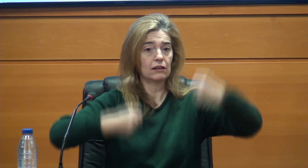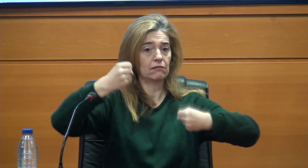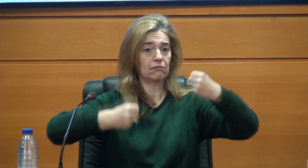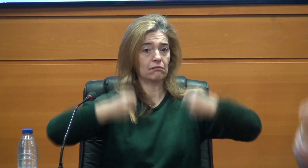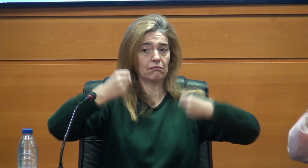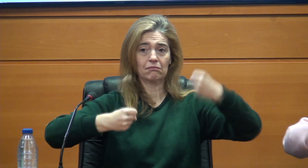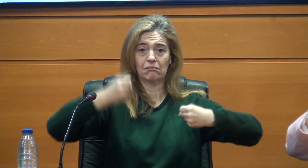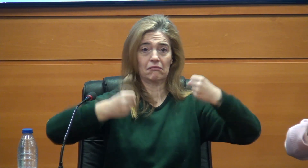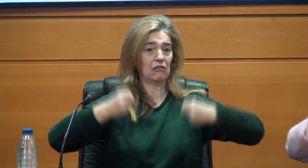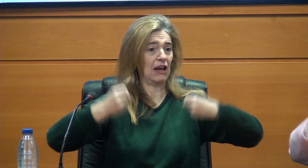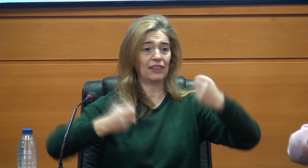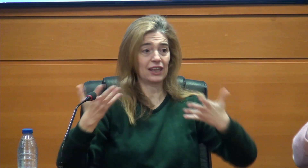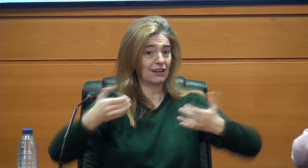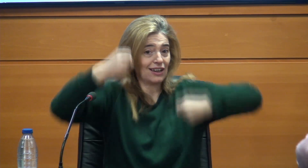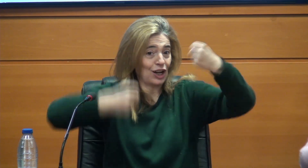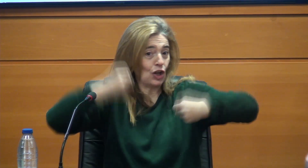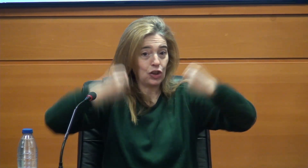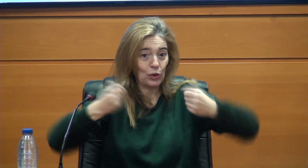conducir también fácil levantar